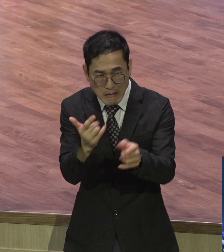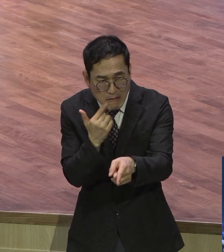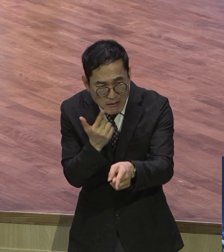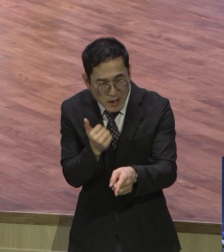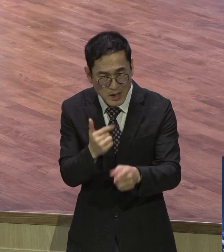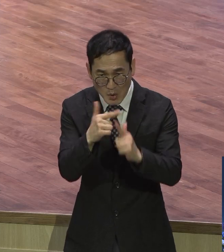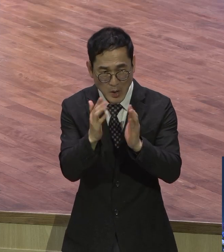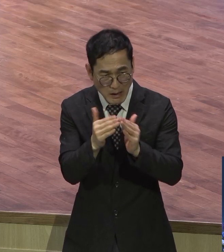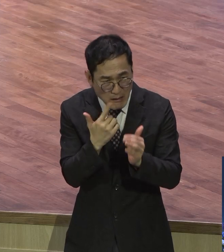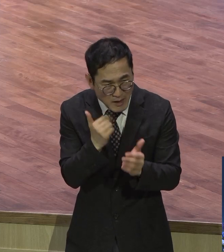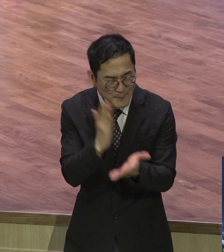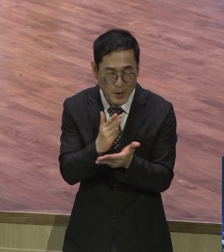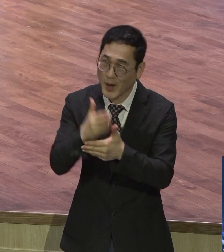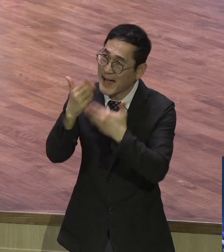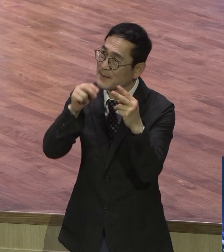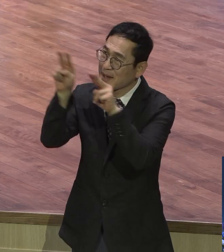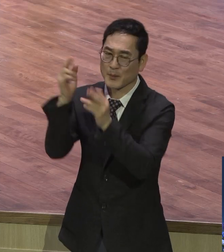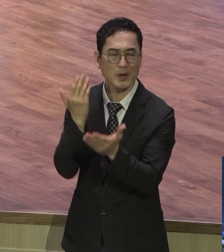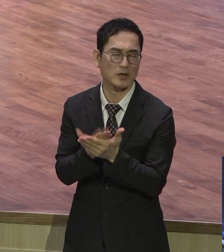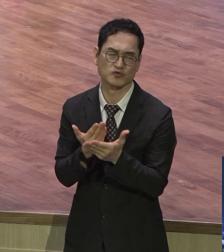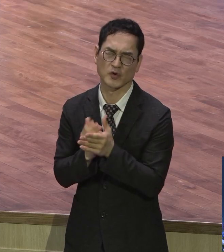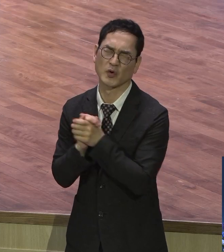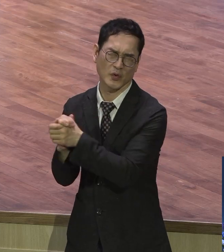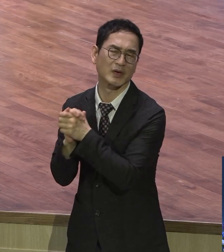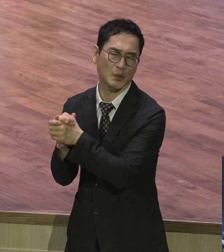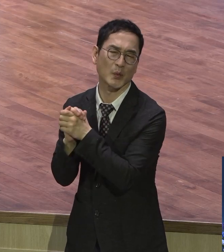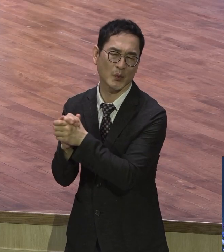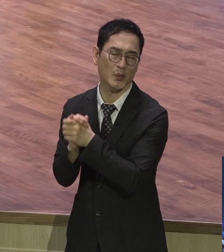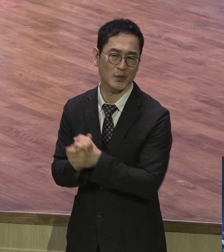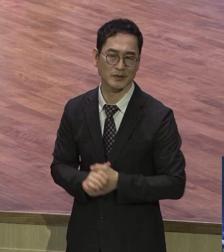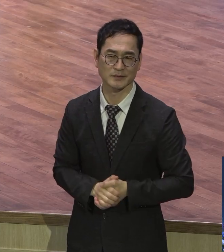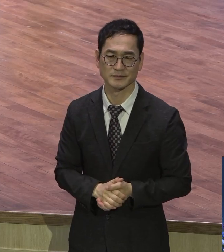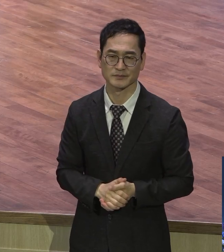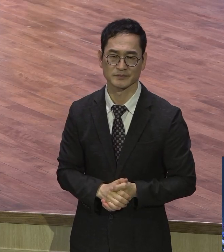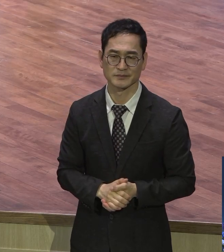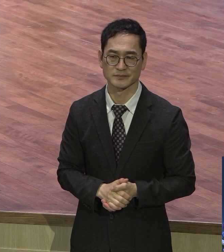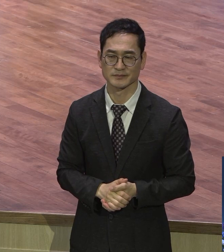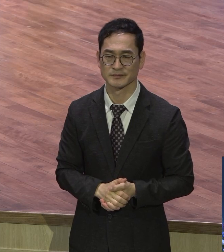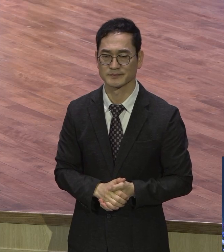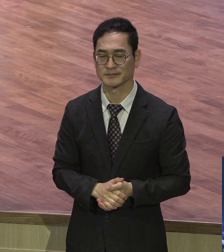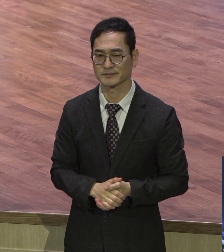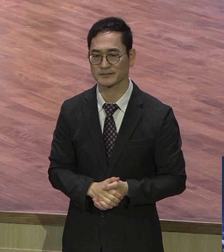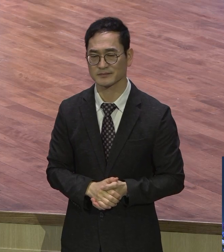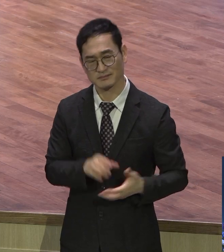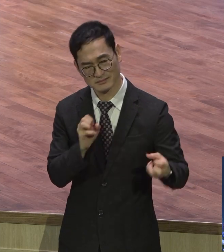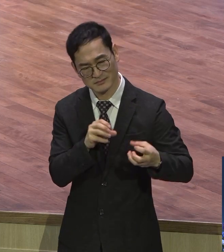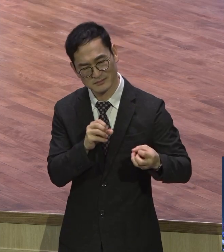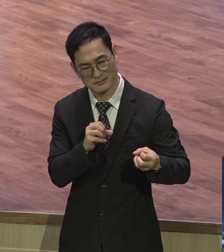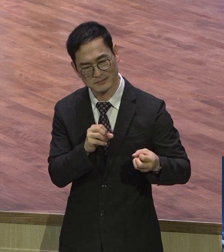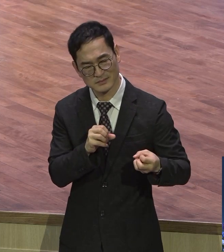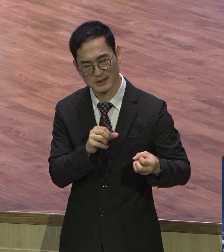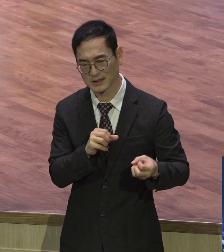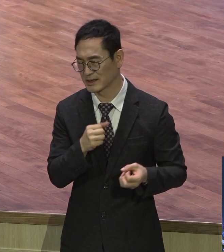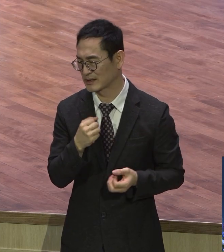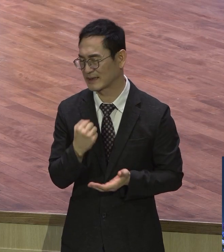하나님 바라보게 하여서 없어서 돌려보내놓고 그를 기도할 때가 한두 분이 아닙니다